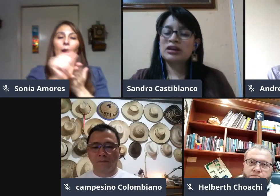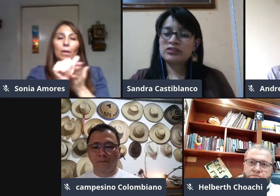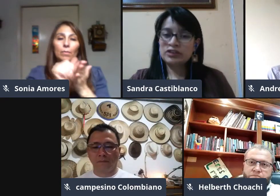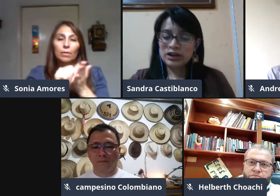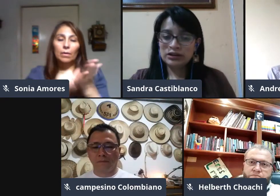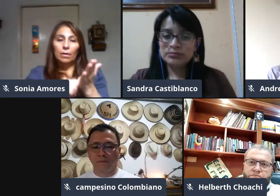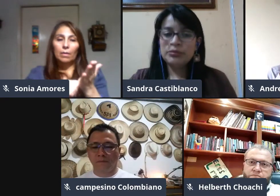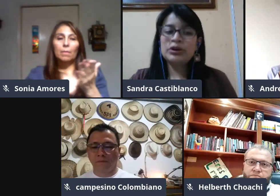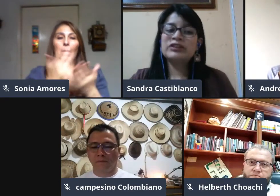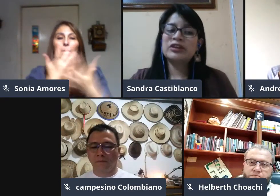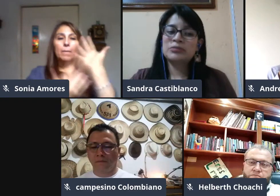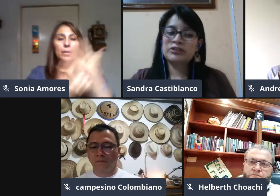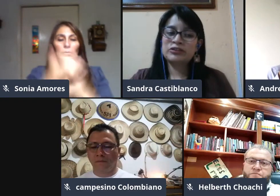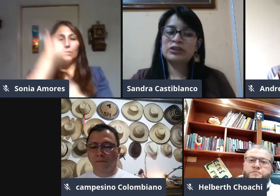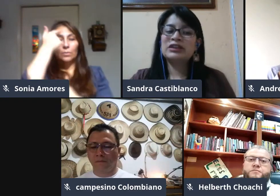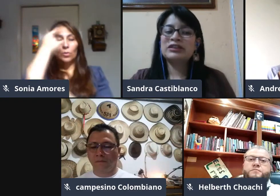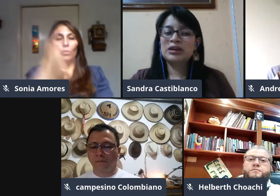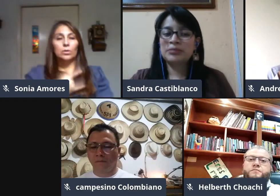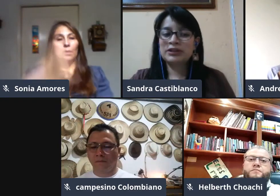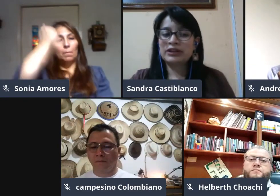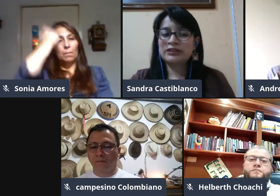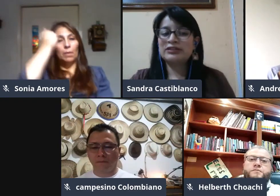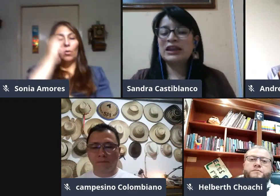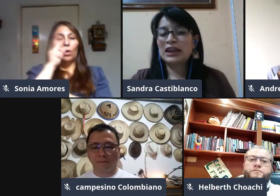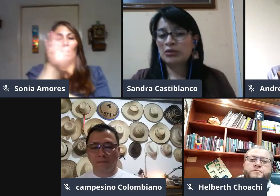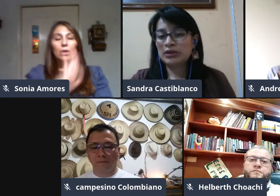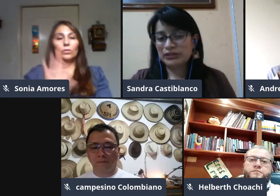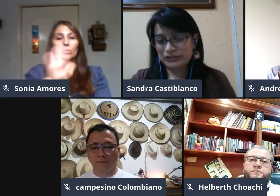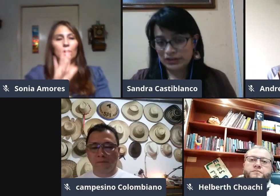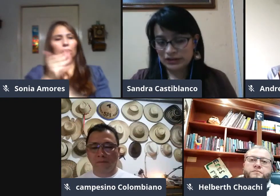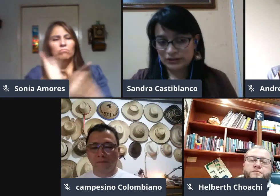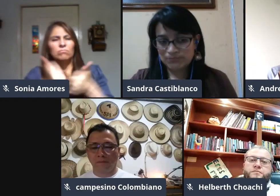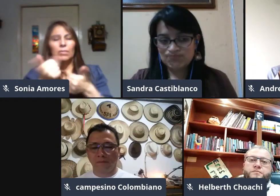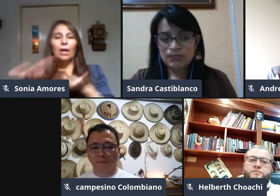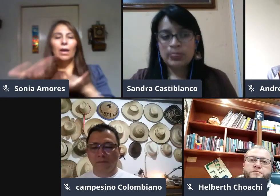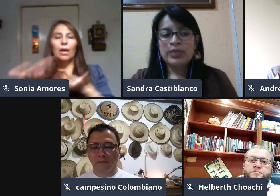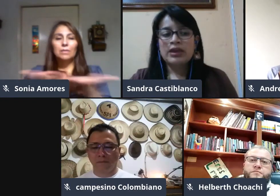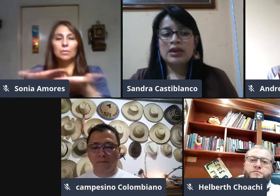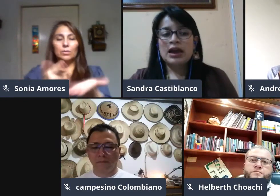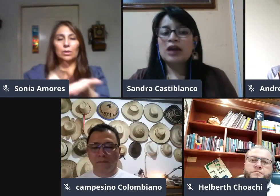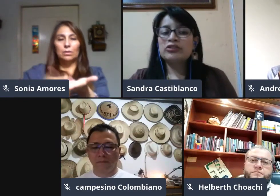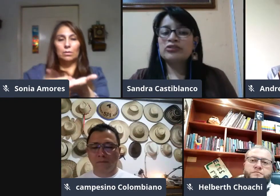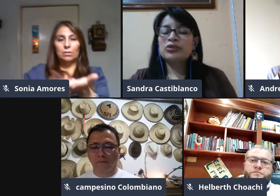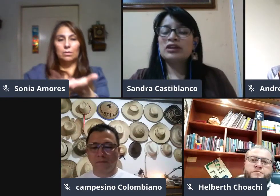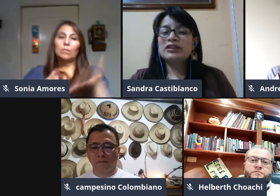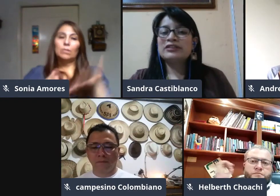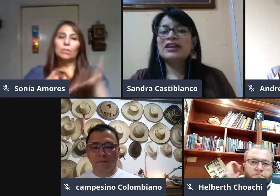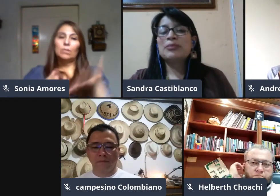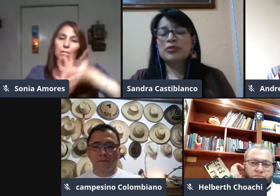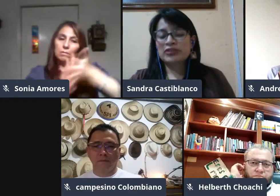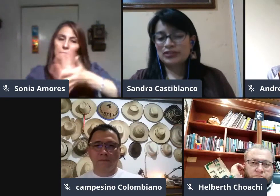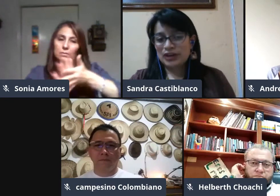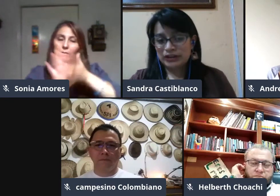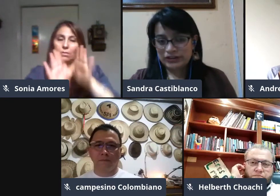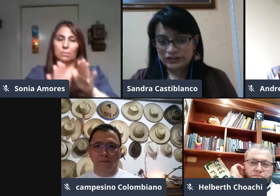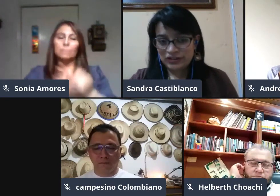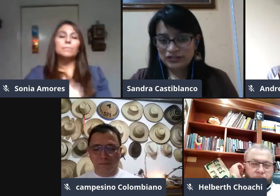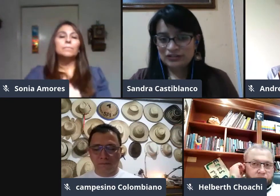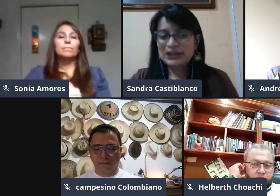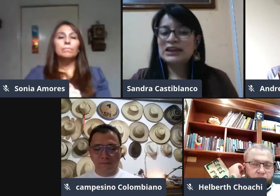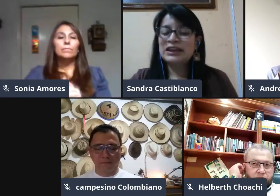de la Universidad Pedagógica Nacional por el servicio de intérpretes de lenguas de señas. A los estudiantes